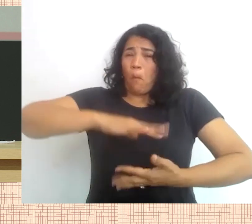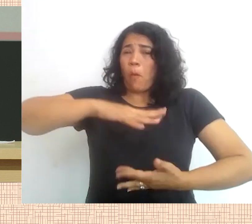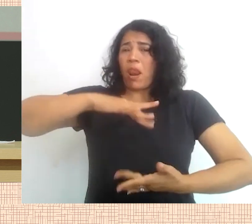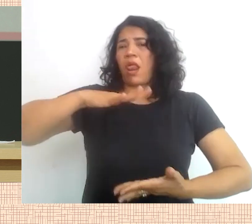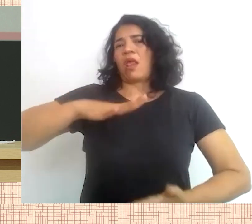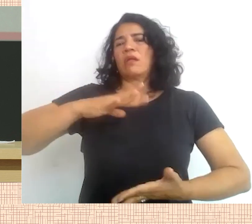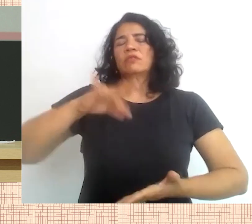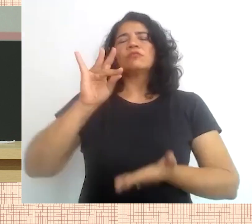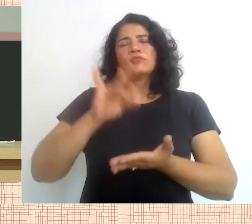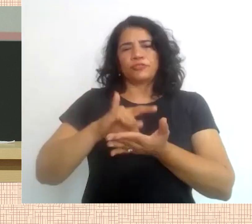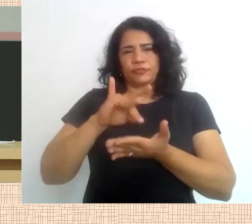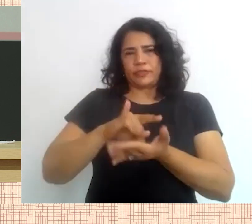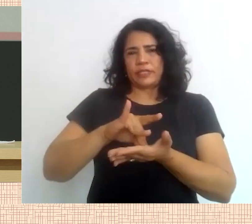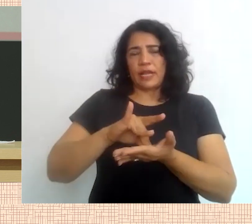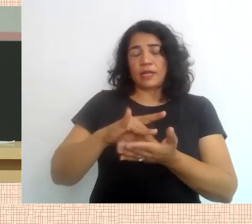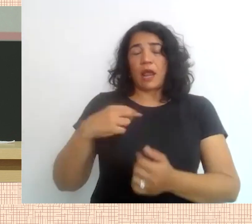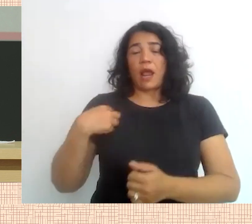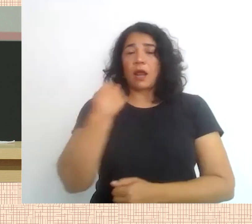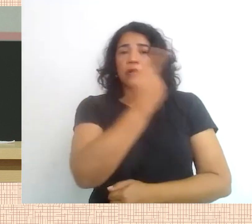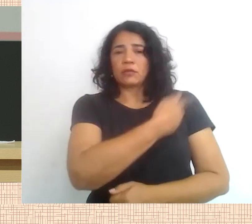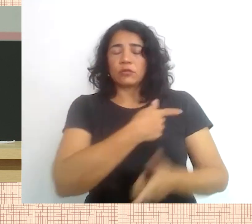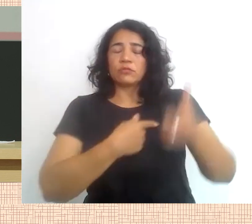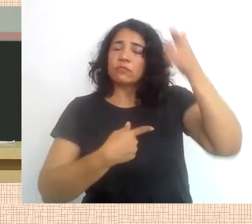encabeçada em Cristo.